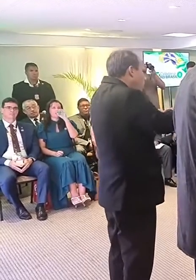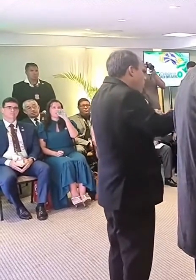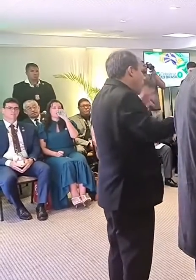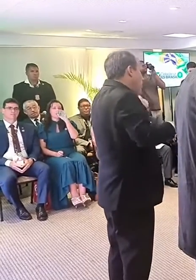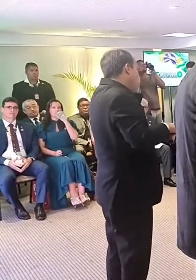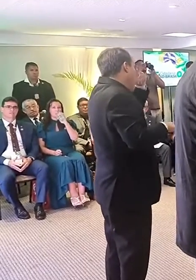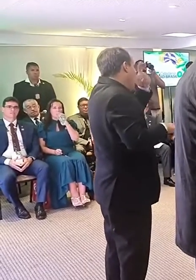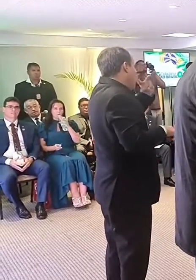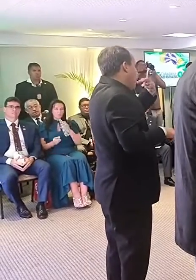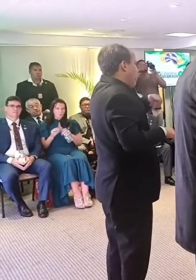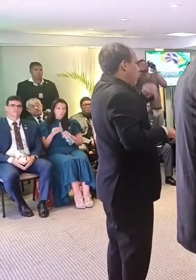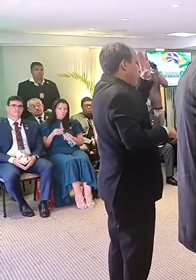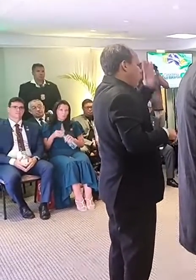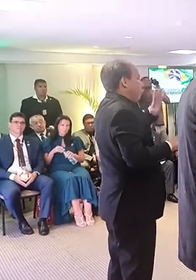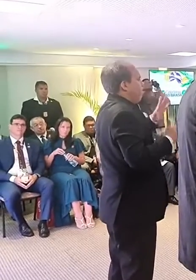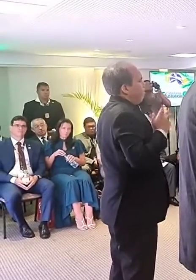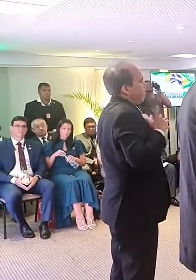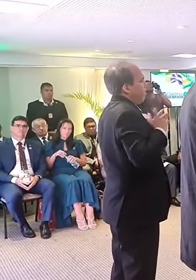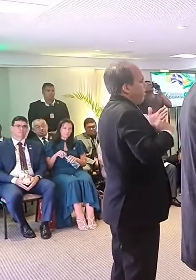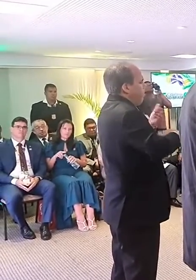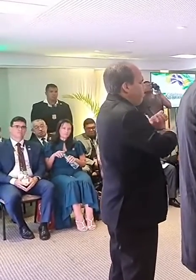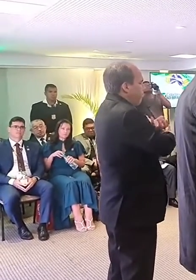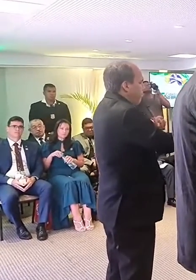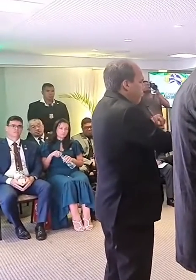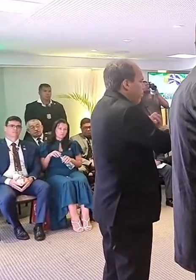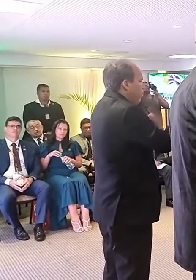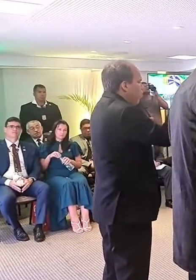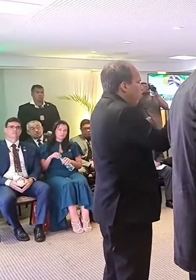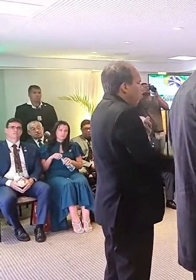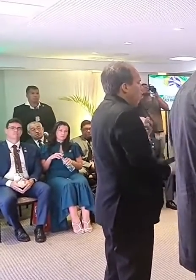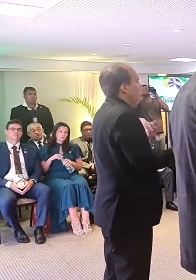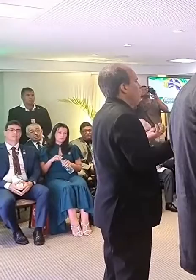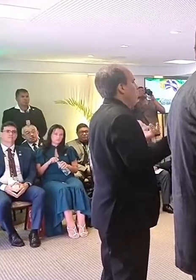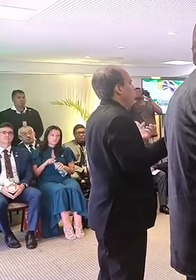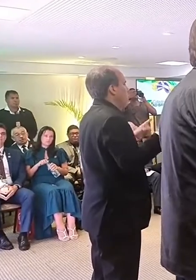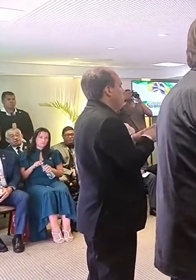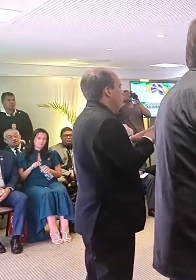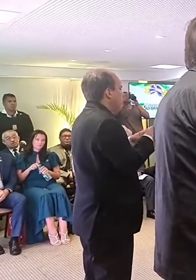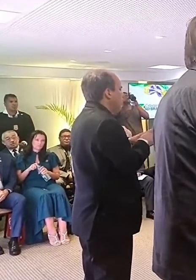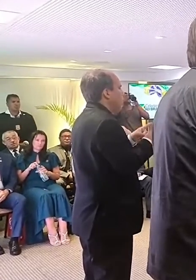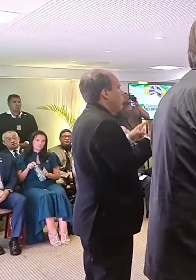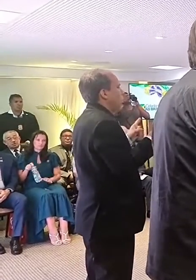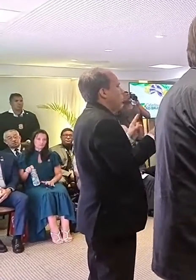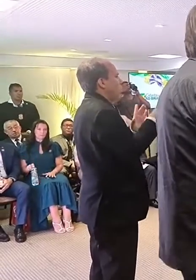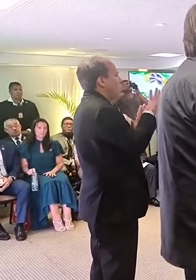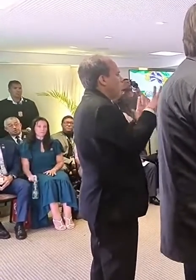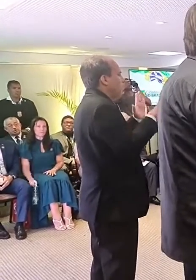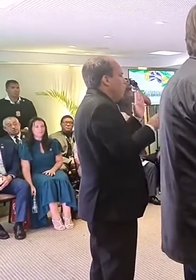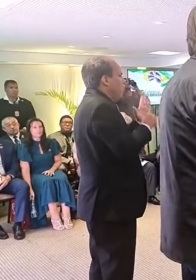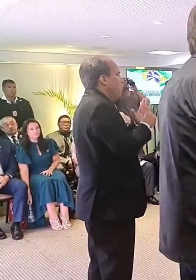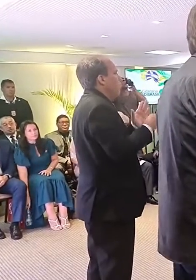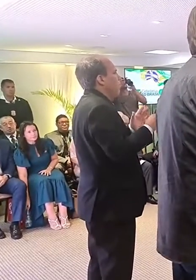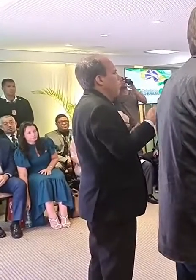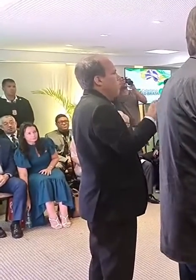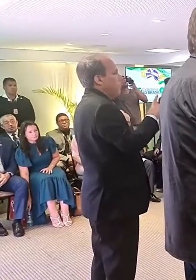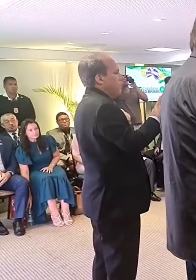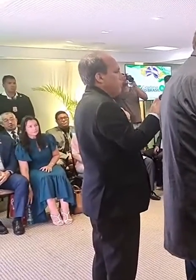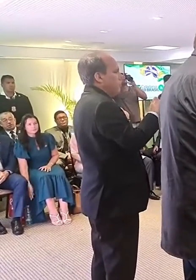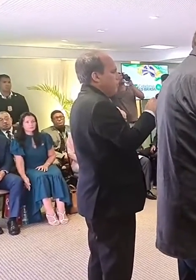beleza. Citamos aí várias, Pantanal, Sumatogrossense, nossa Amazônia, as Pampas,